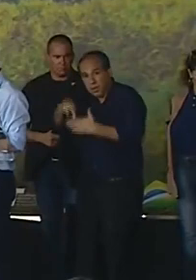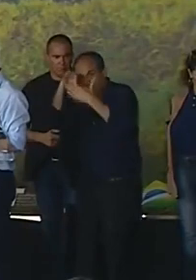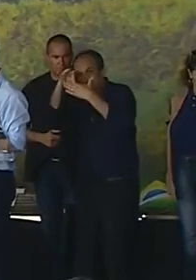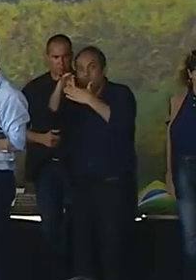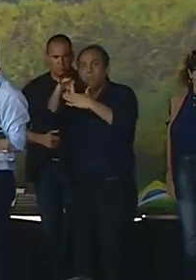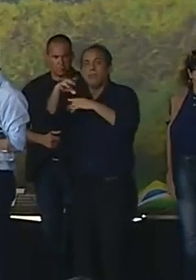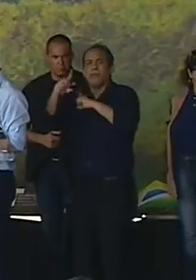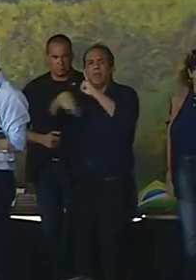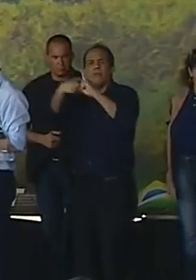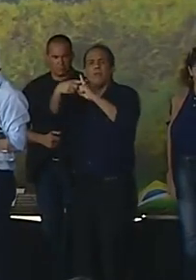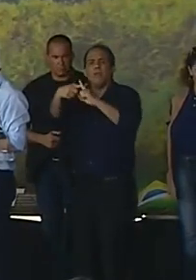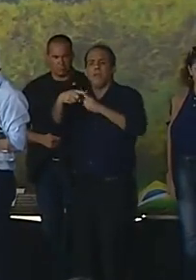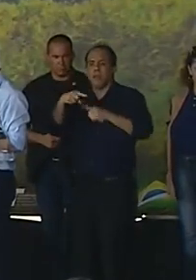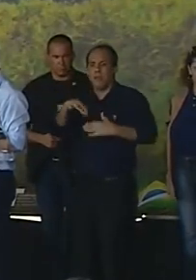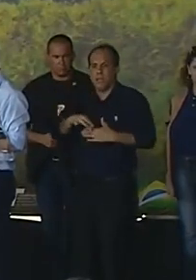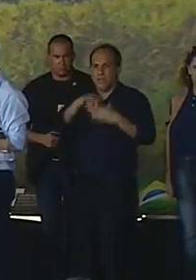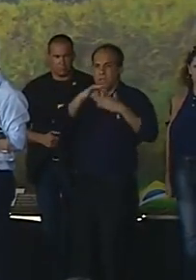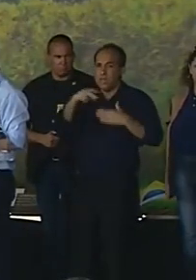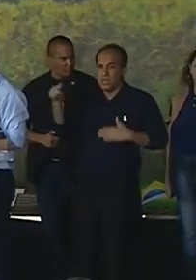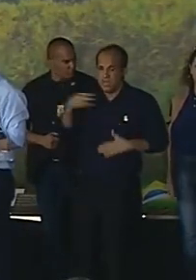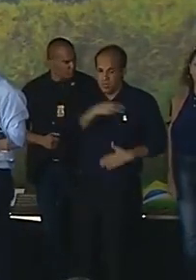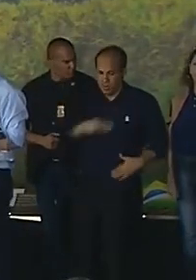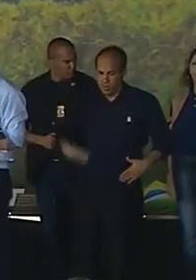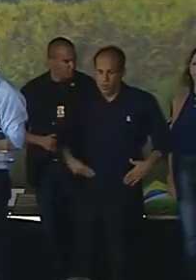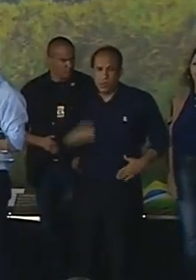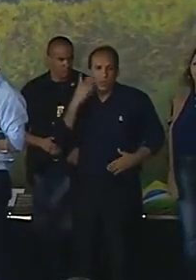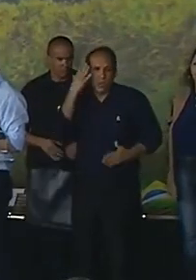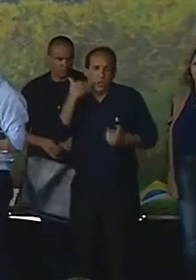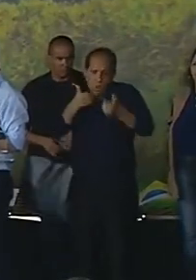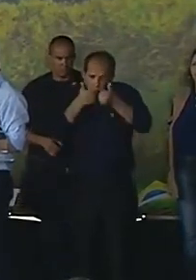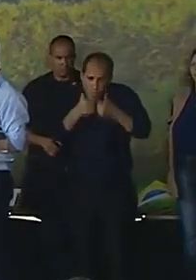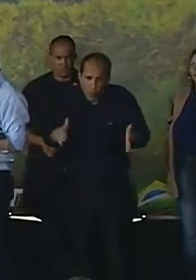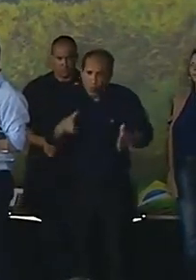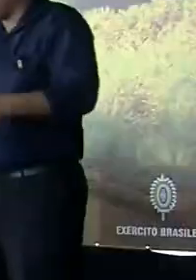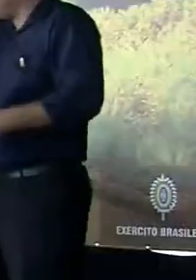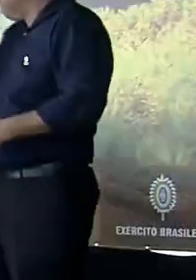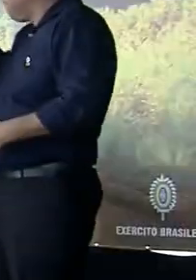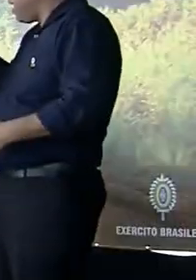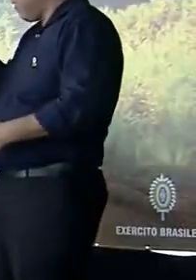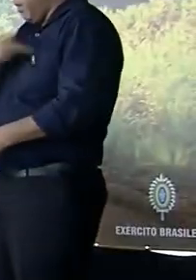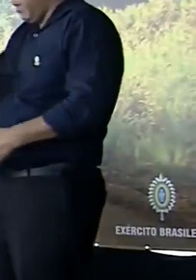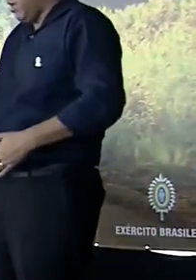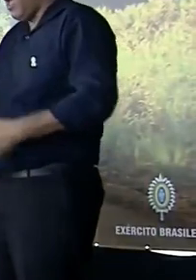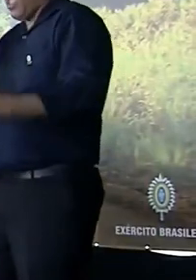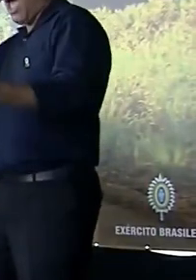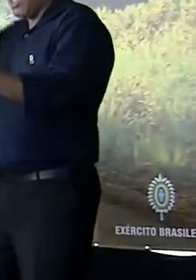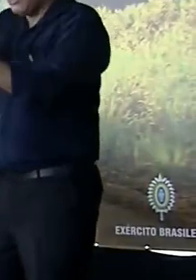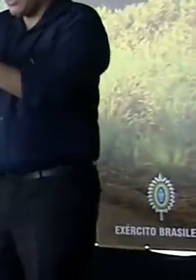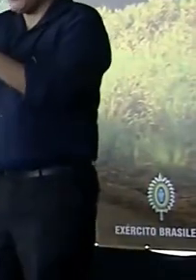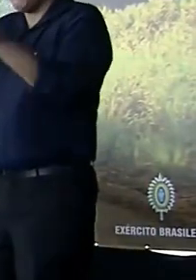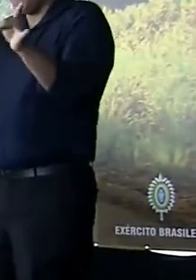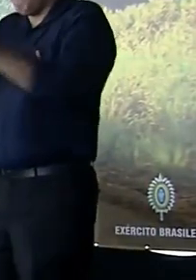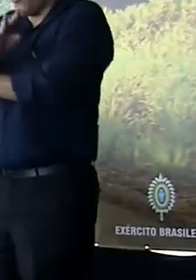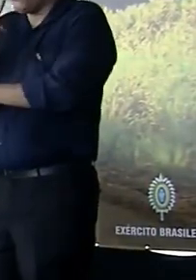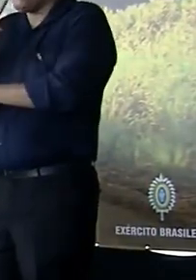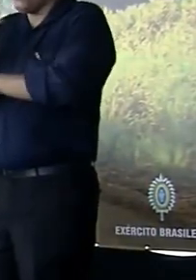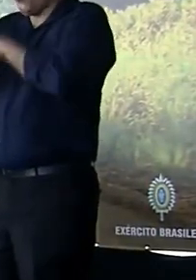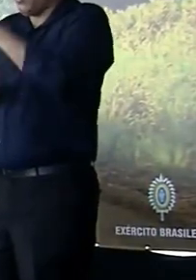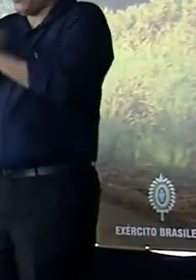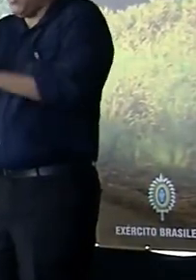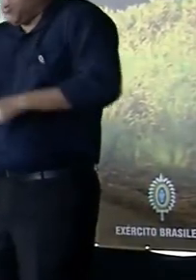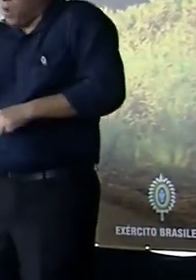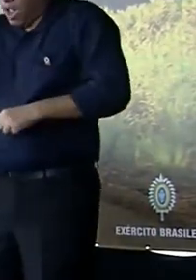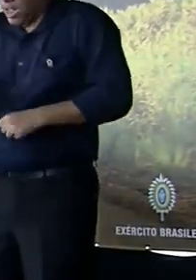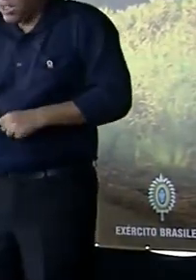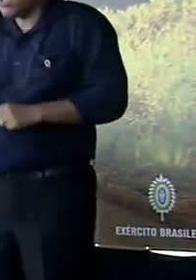a liderança do ministro Tarcísio, de começar no seu mandato e terminar no seu mandato essa